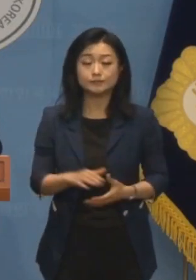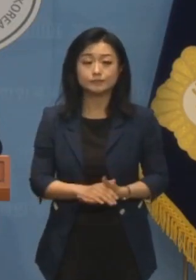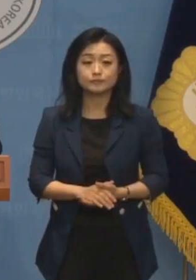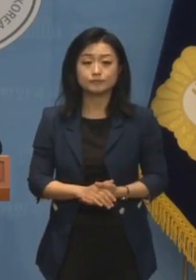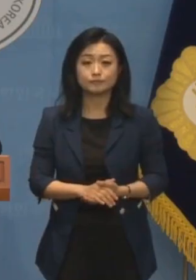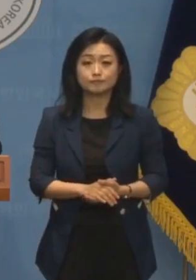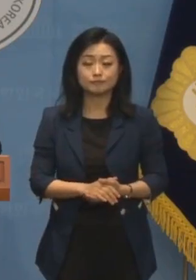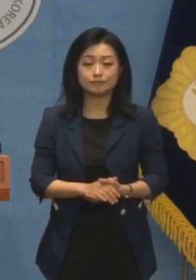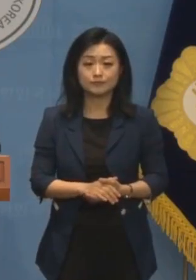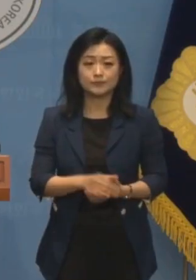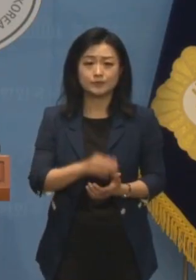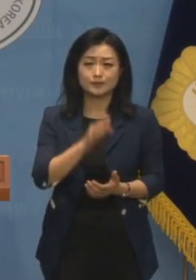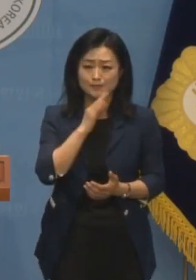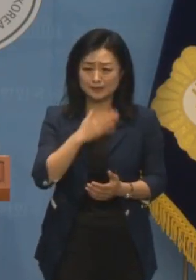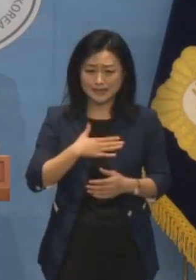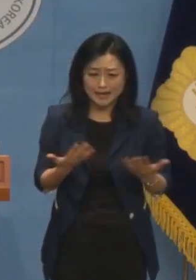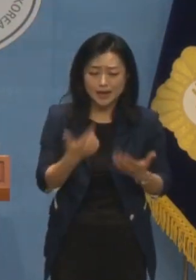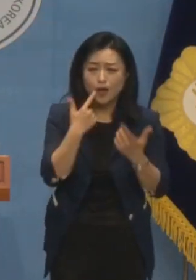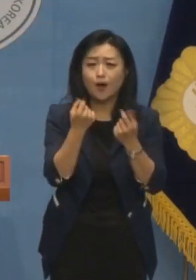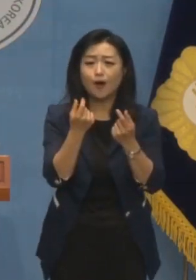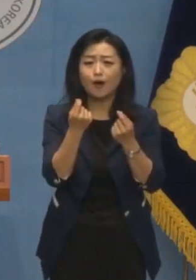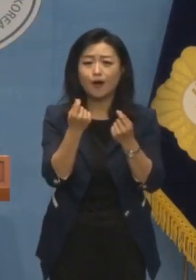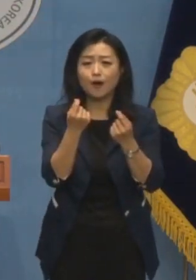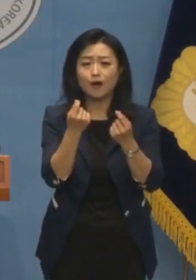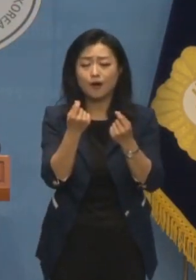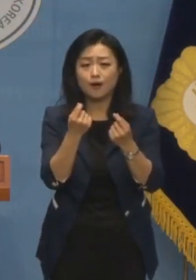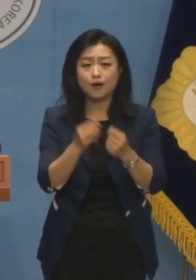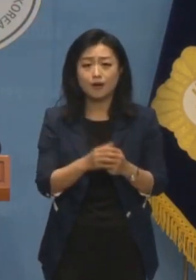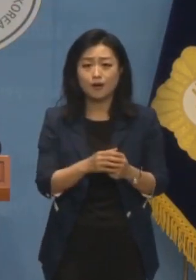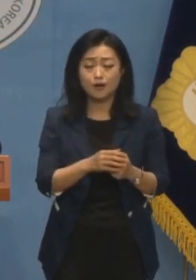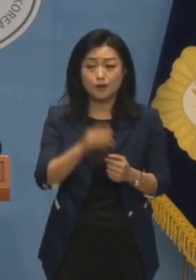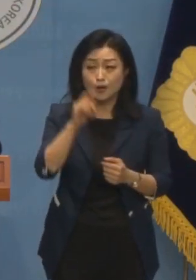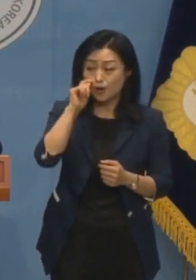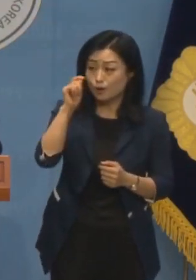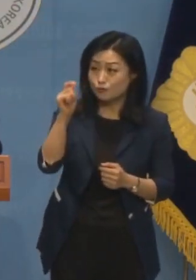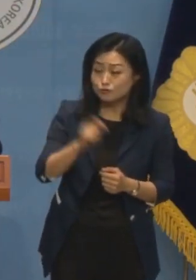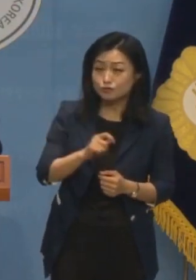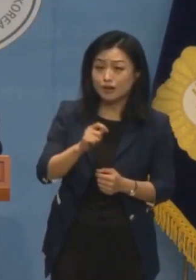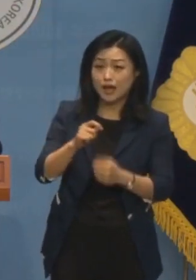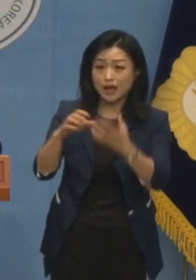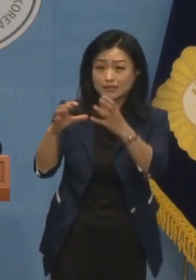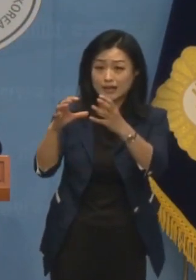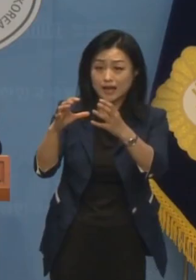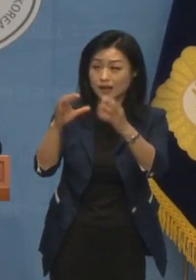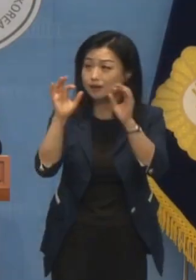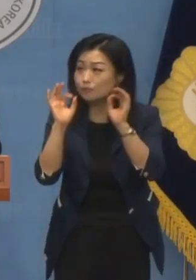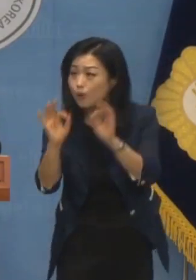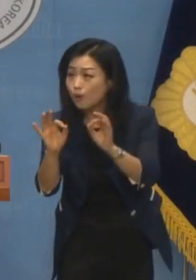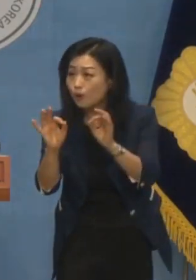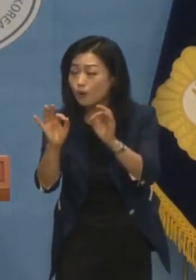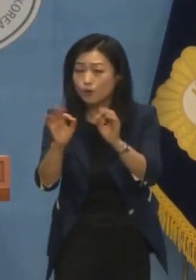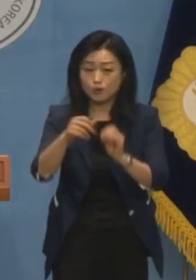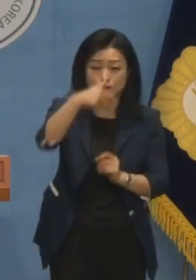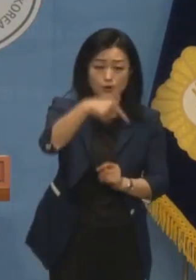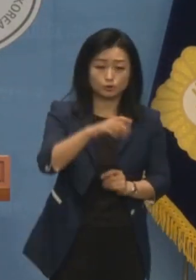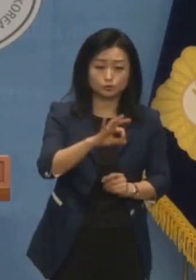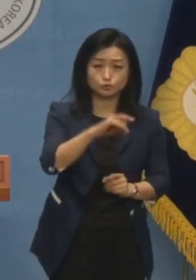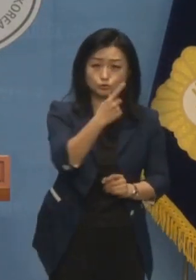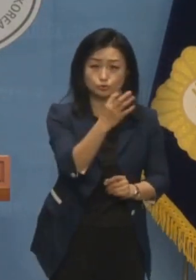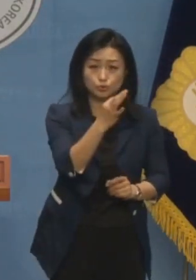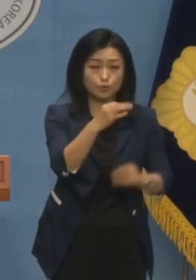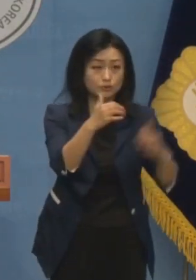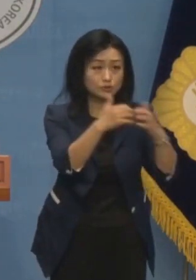남의 일이 아닌 심정으로 모든 것을 파괴해버리는 우크라이나 중동 전쟁의 참화를 지켜보고